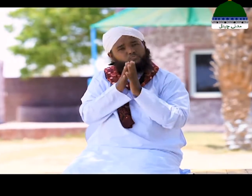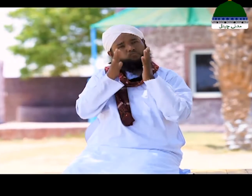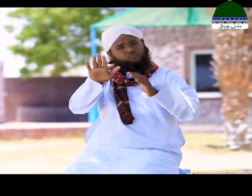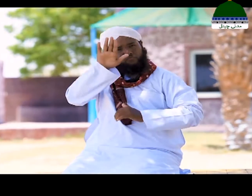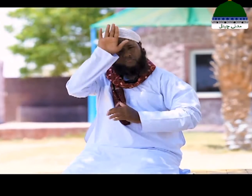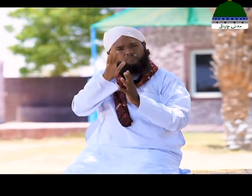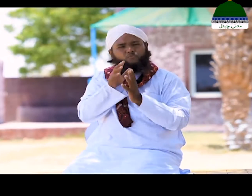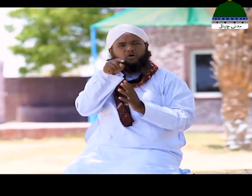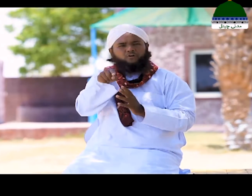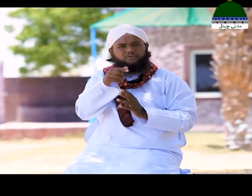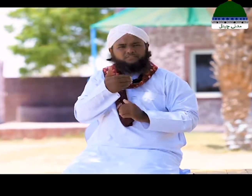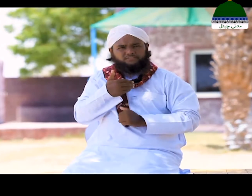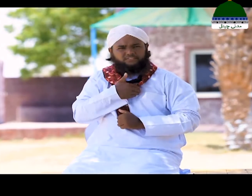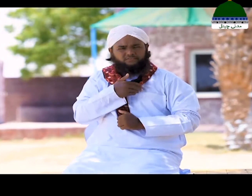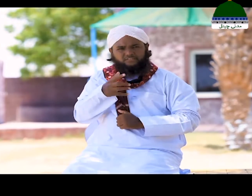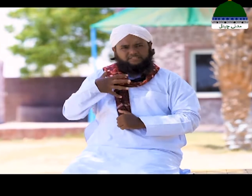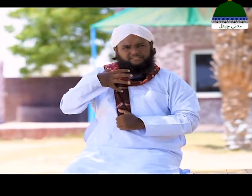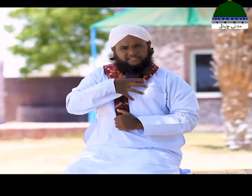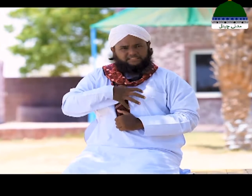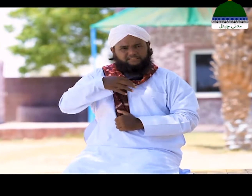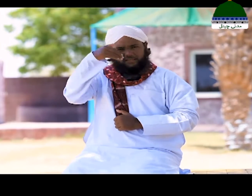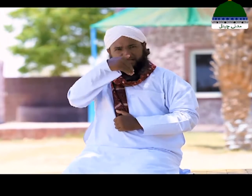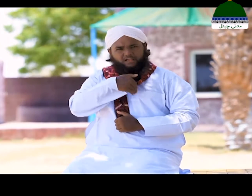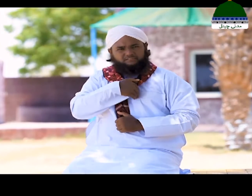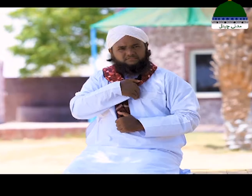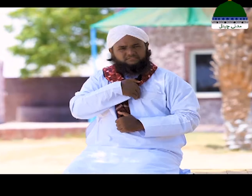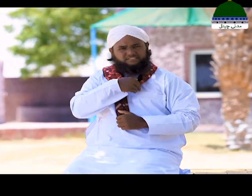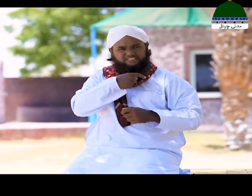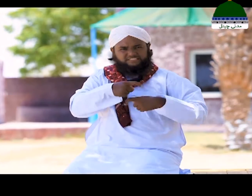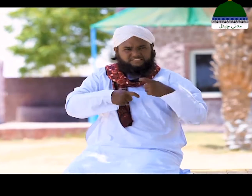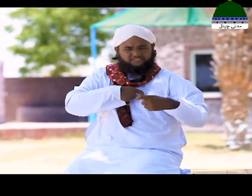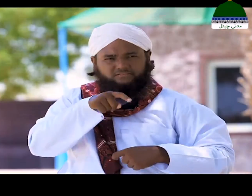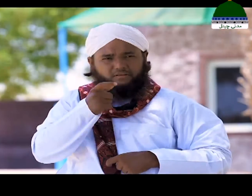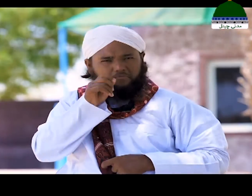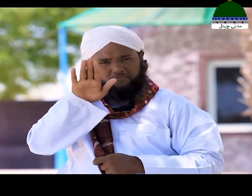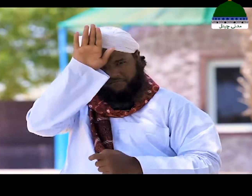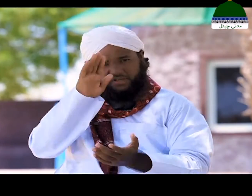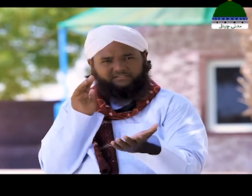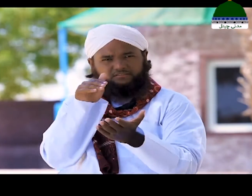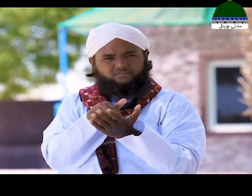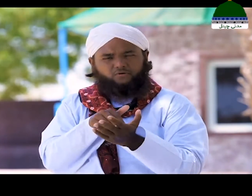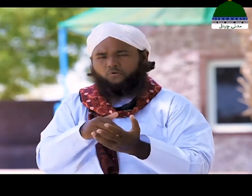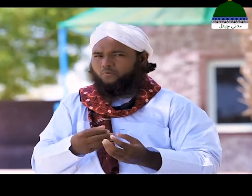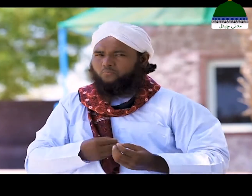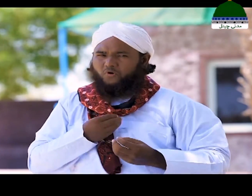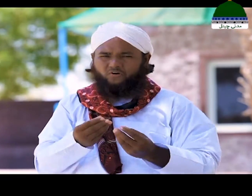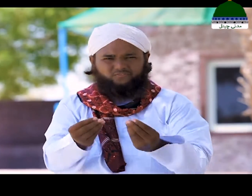گیا۔ بالآخر وہ حسد کی بیماری سے مجبور ہو کر بادشاہ کے پاس گیا اور بڑے خوش آمدانہ انداز میں